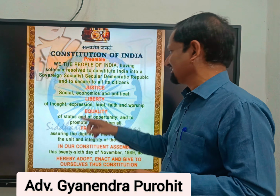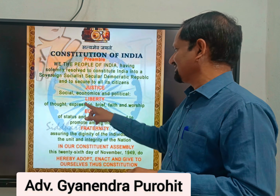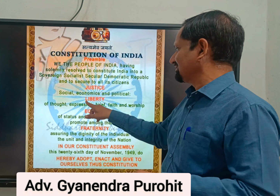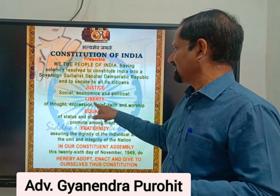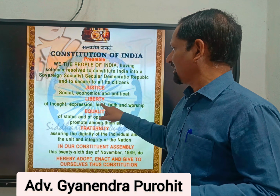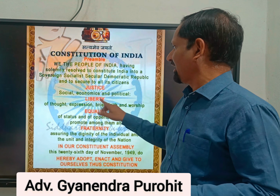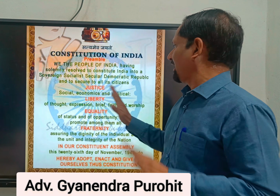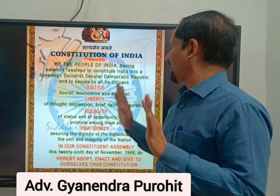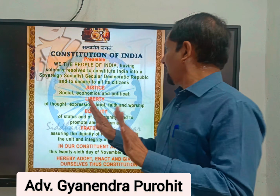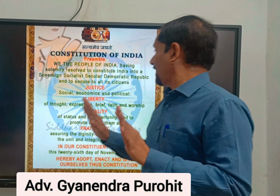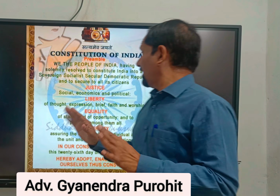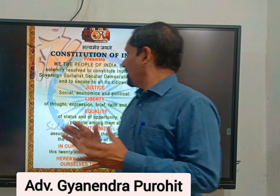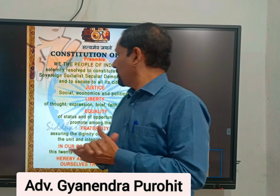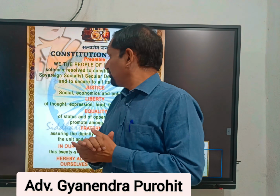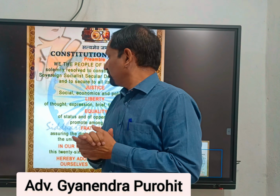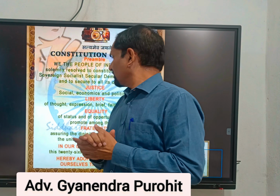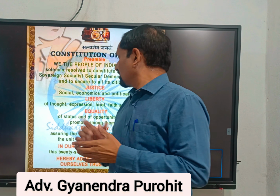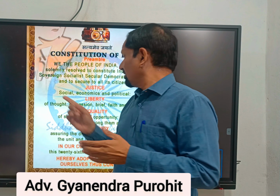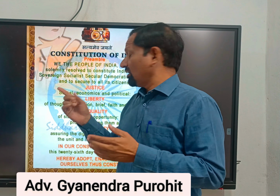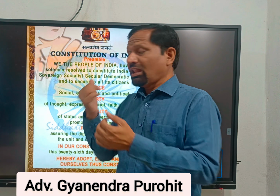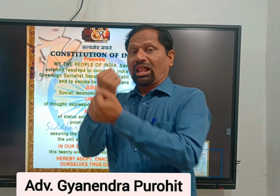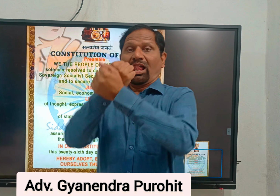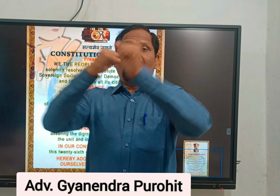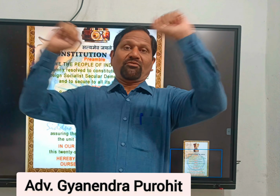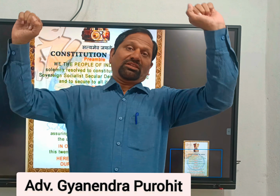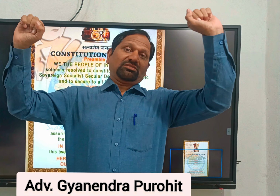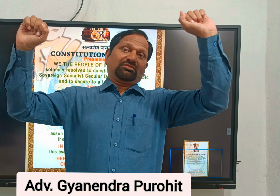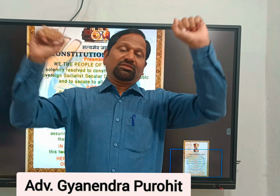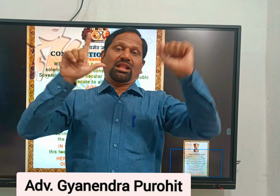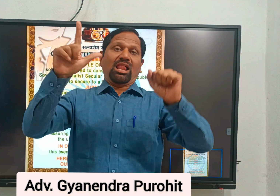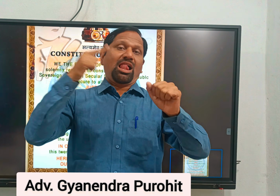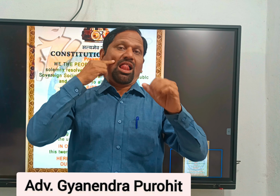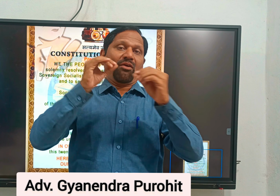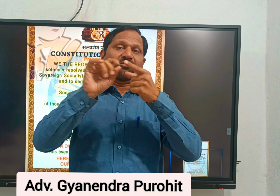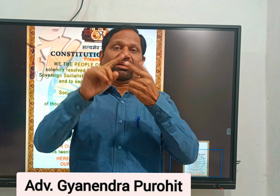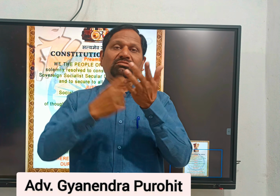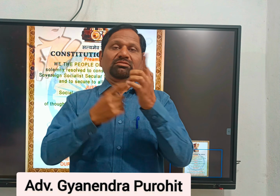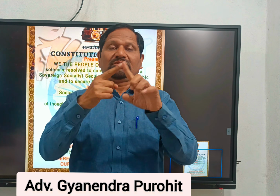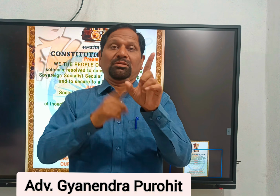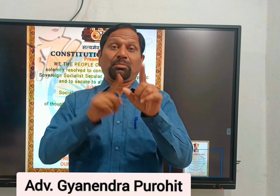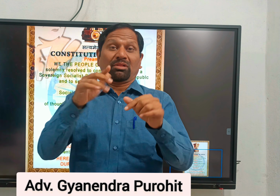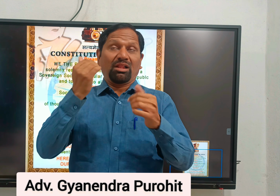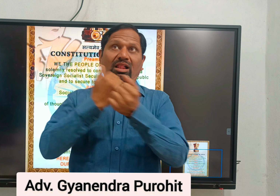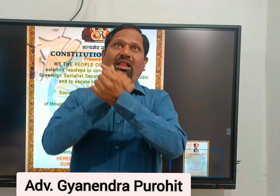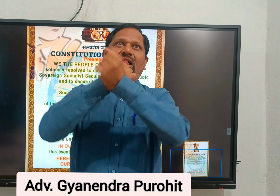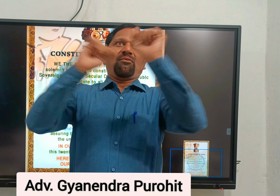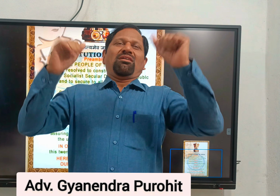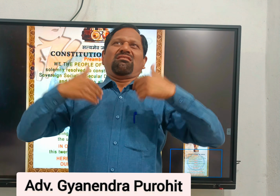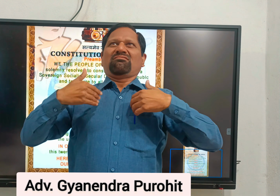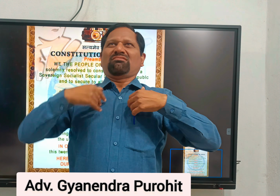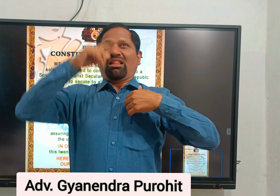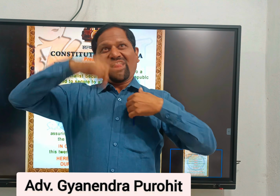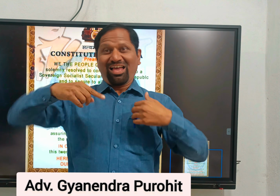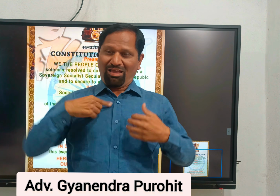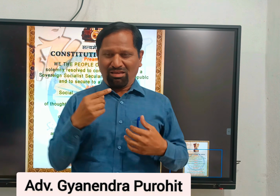हैं और न्याय को सबसे प्रमुख स्थान दिया गया है। दूसरा स्थान दिया गया है